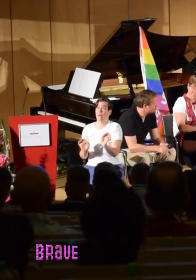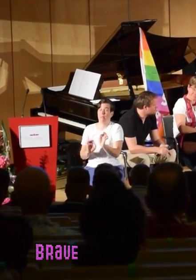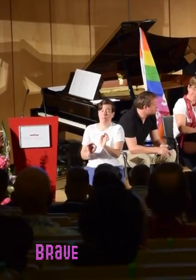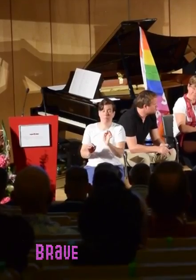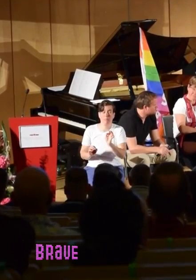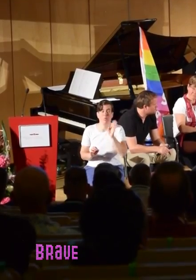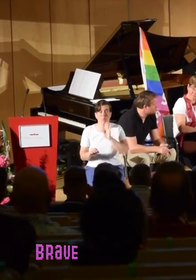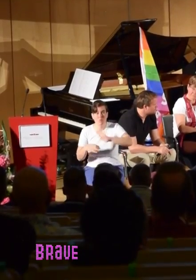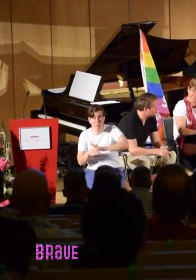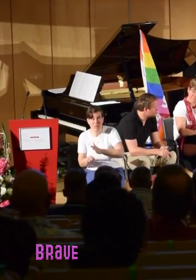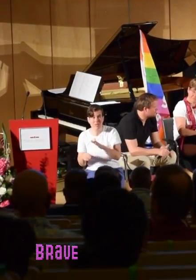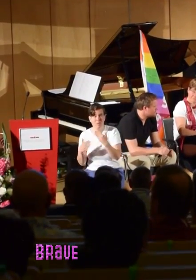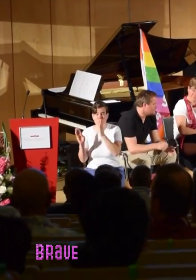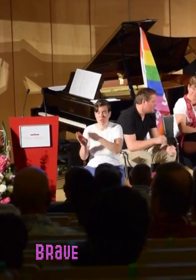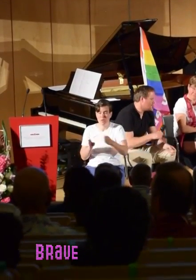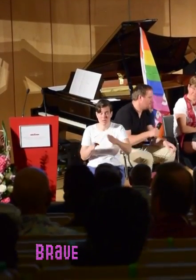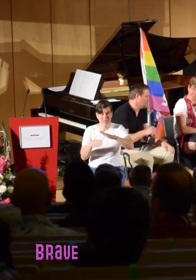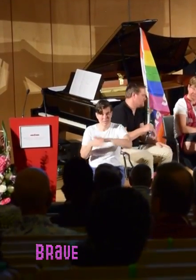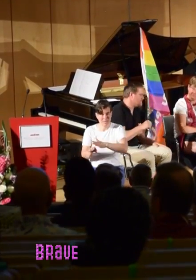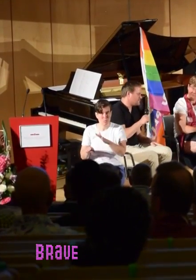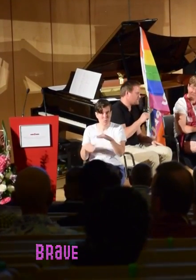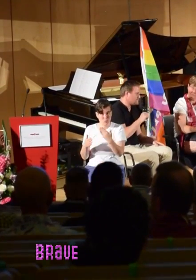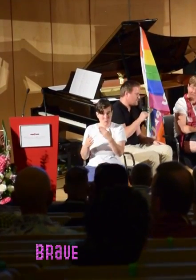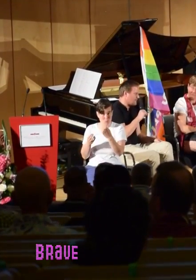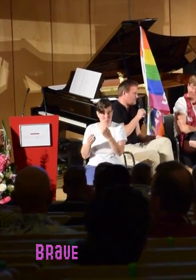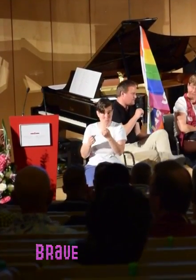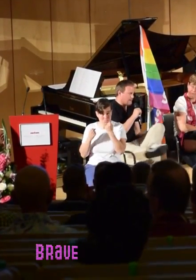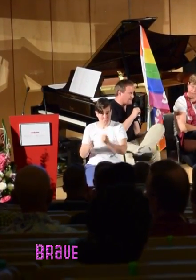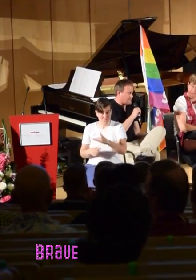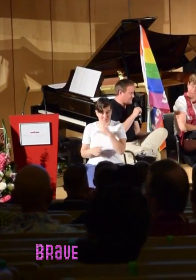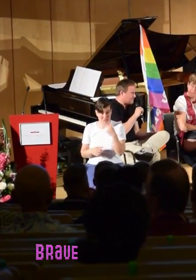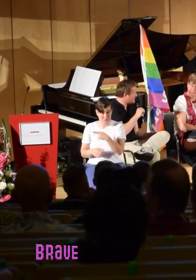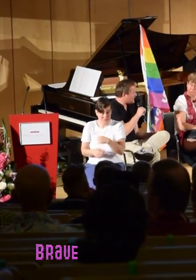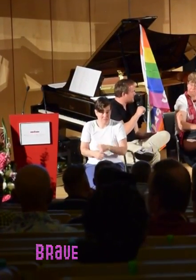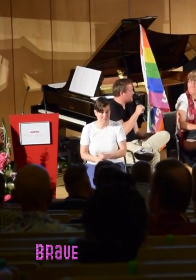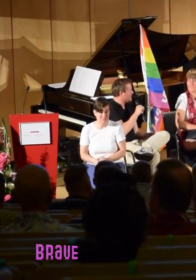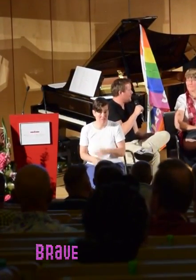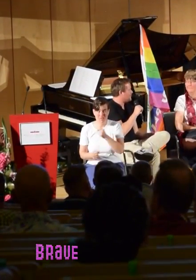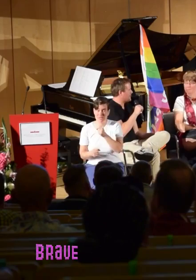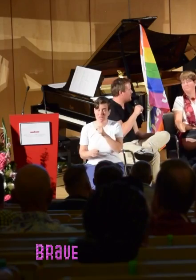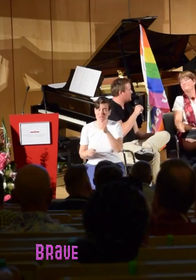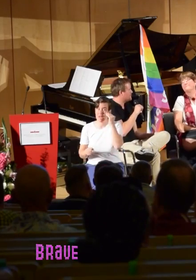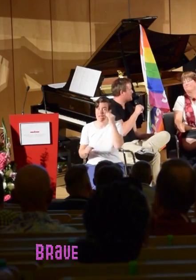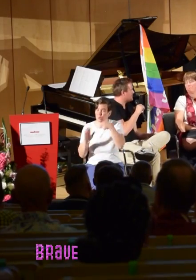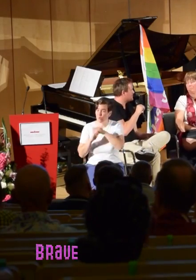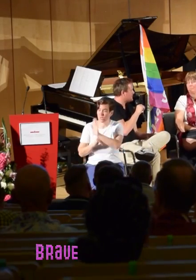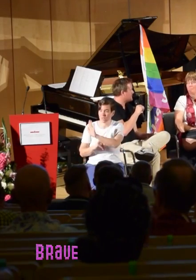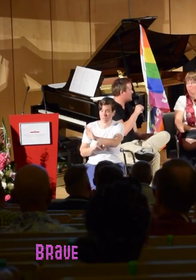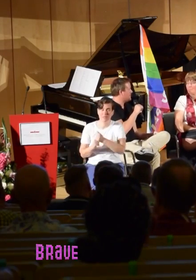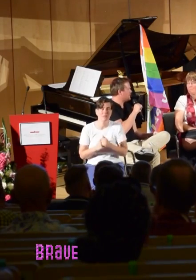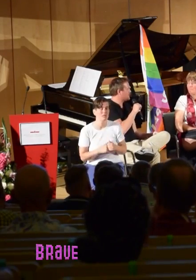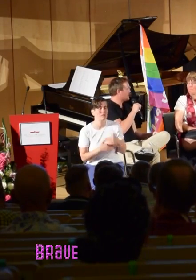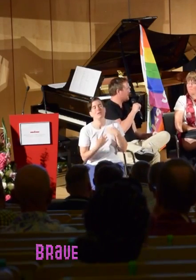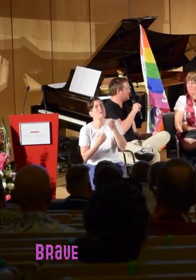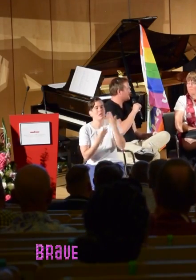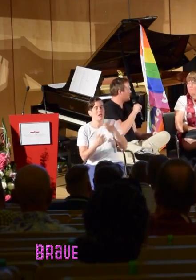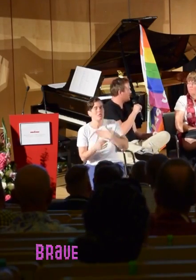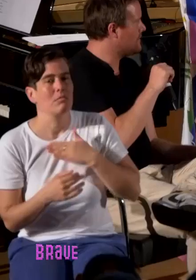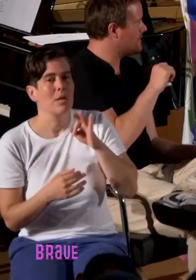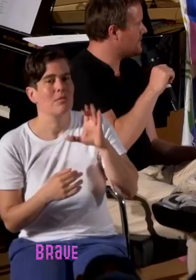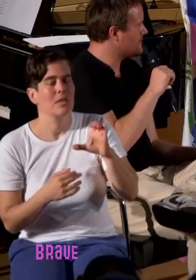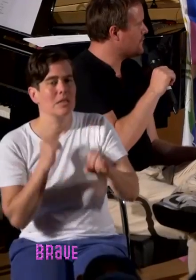dem Thema ein Bein an die Erde? Wie macht man das? Das wollen wir lernen von euch. Also ganz klar, auch bei uns und auch der FC St. Pauli ist